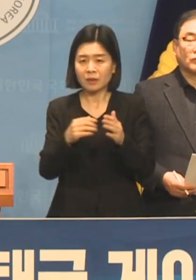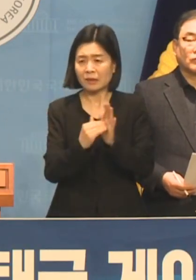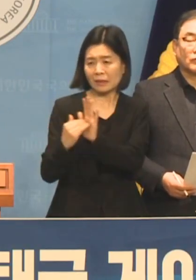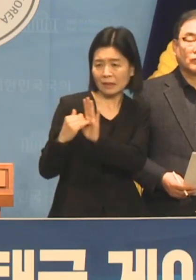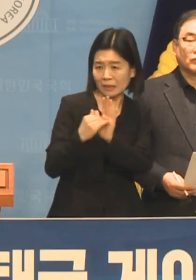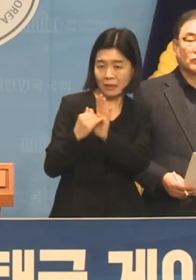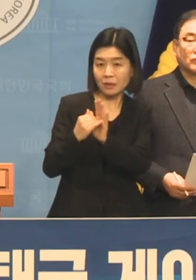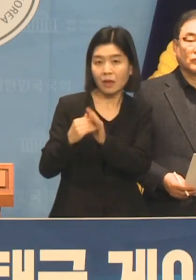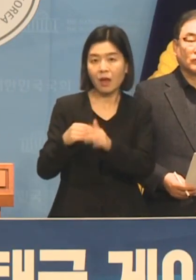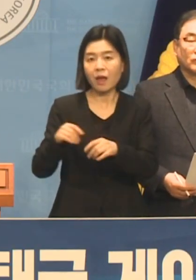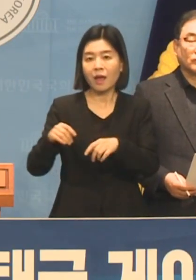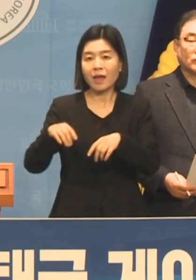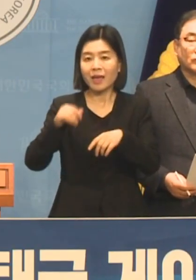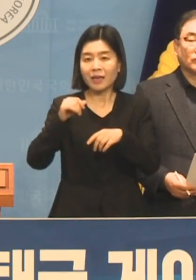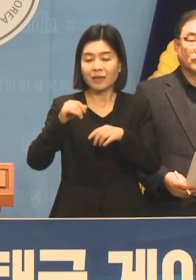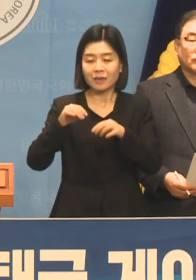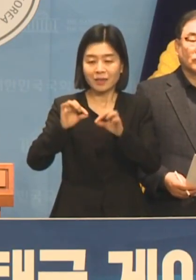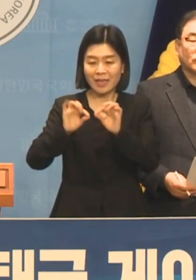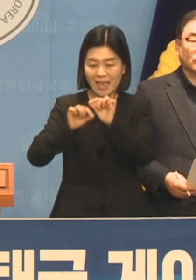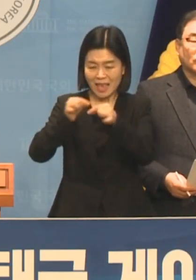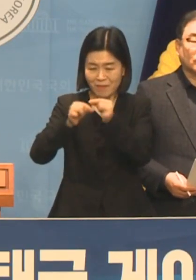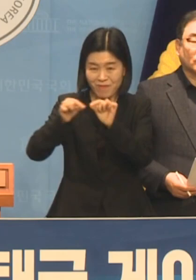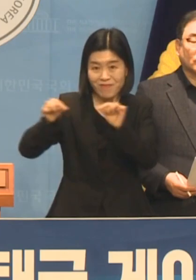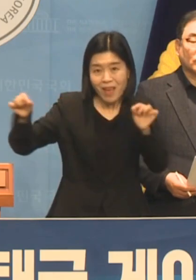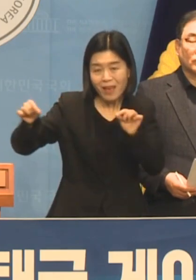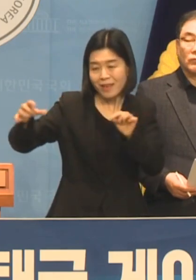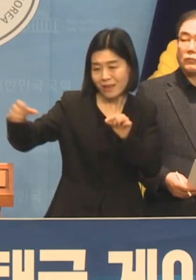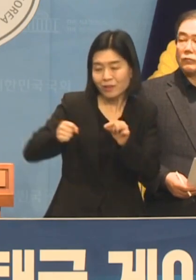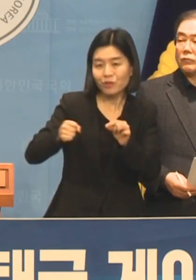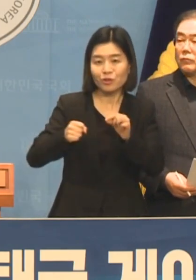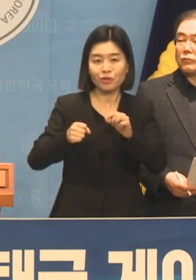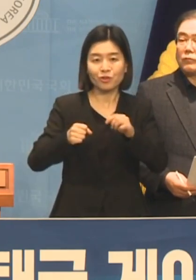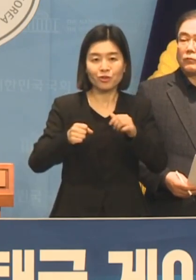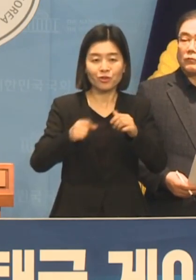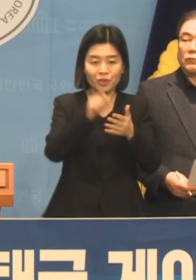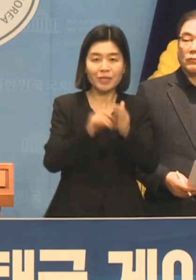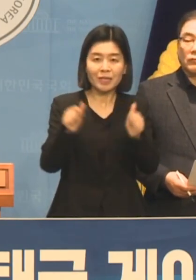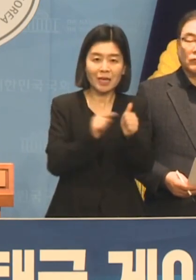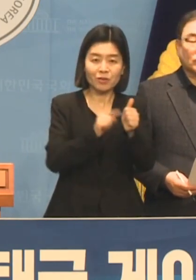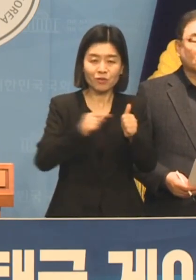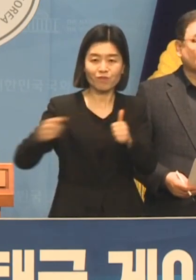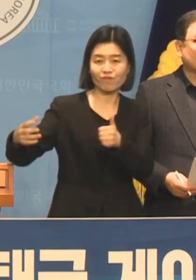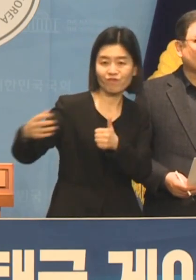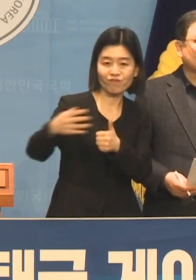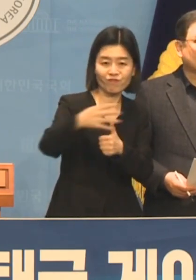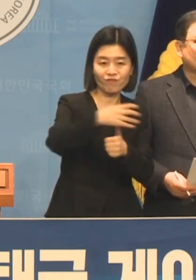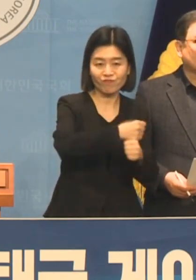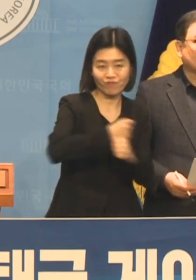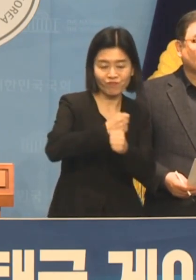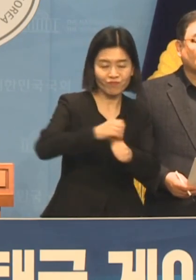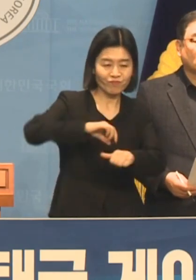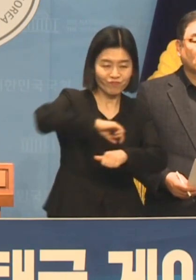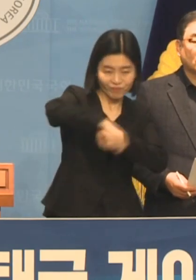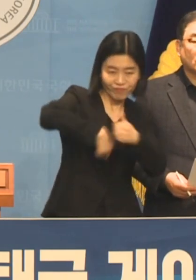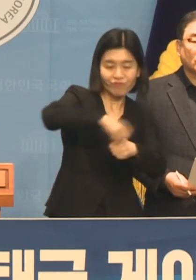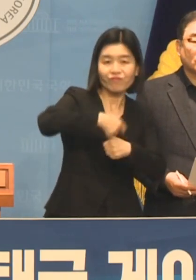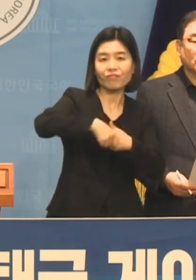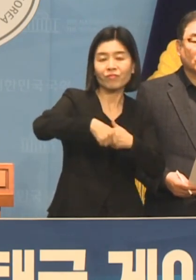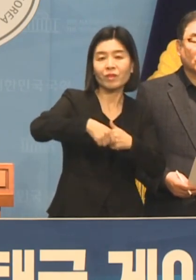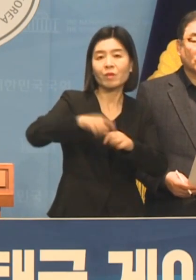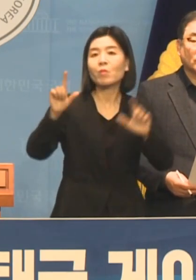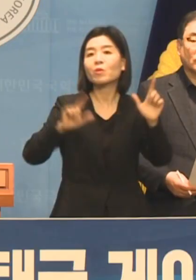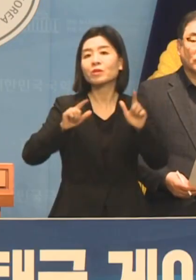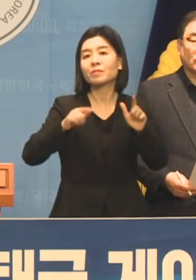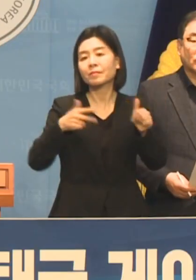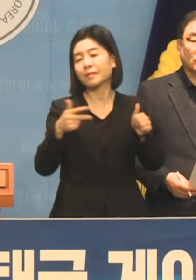저항하자 케이블 타이를 꺼내 유지웅 기자를 포박하는 장면들이 영상으로 국회